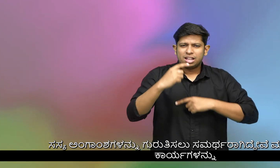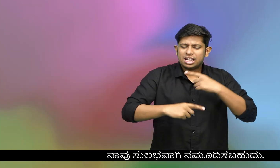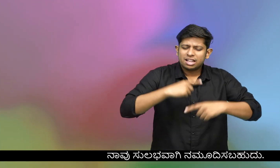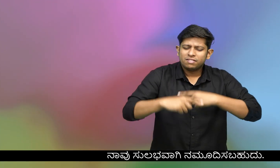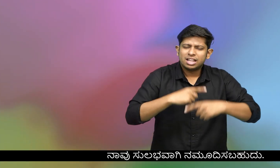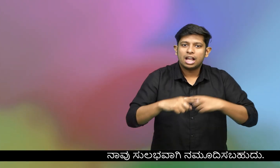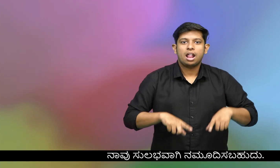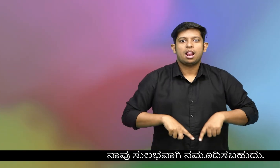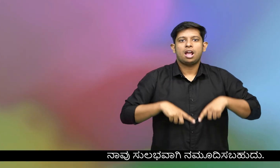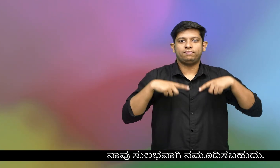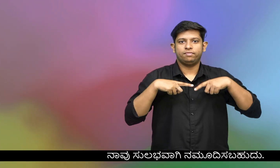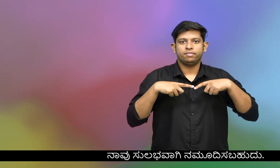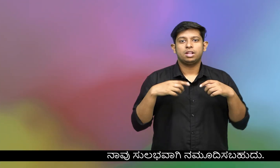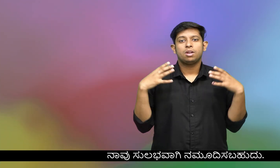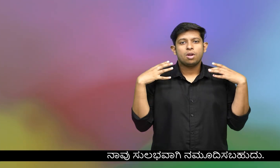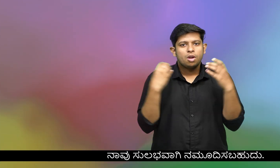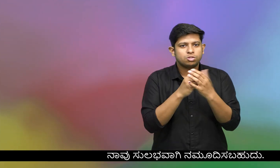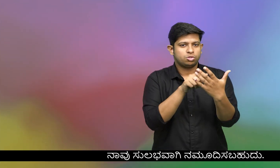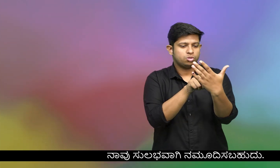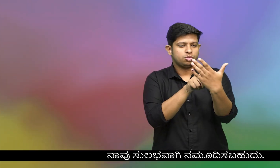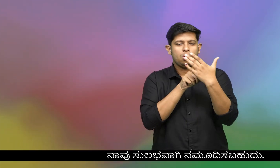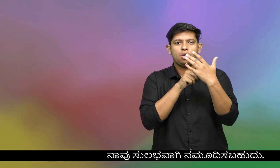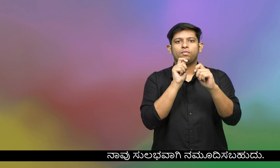ನಾವು ಸುಲಭವಾಗಿ ನಮೂದಿಸಬಹುದು.